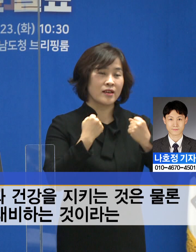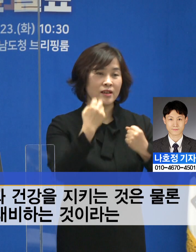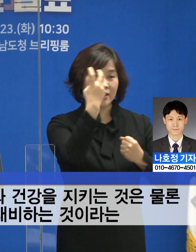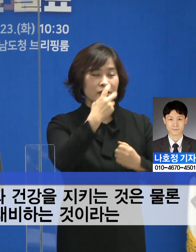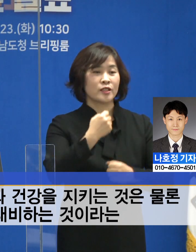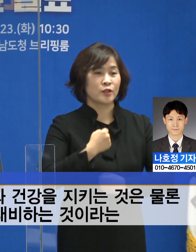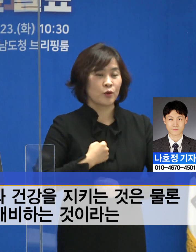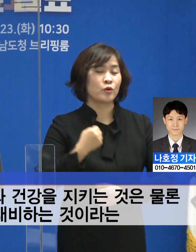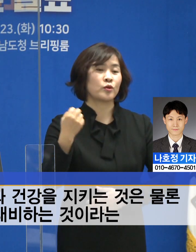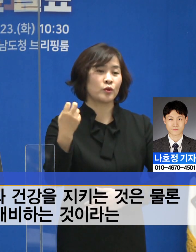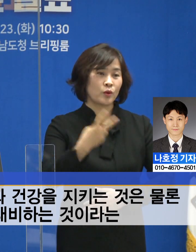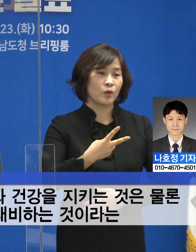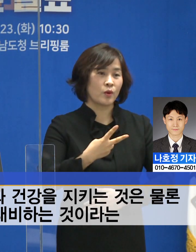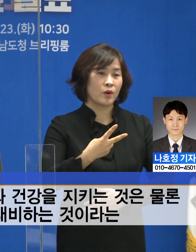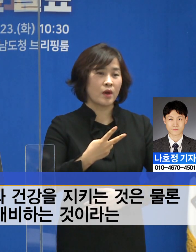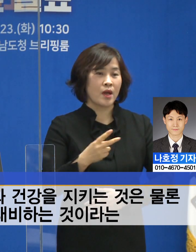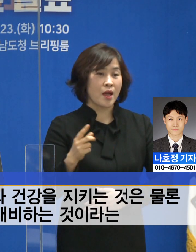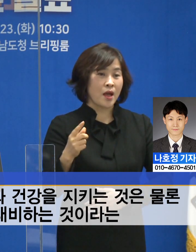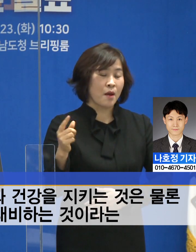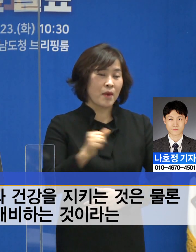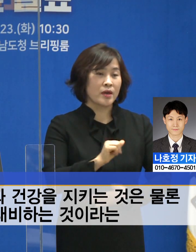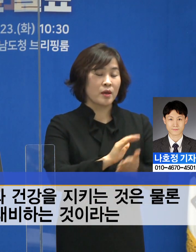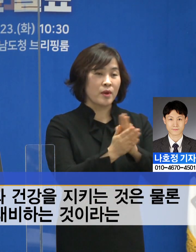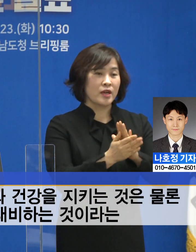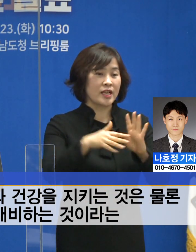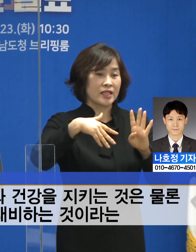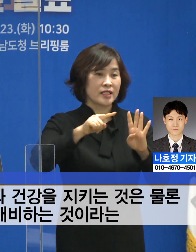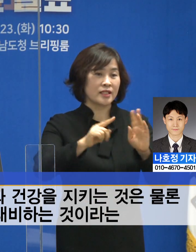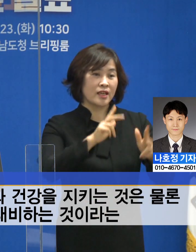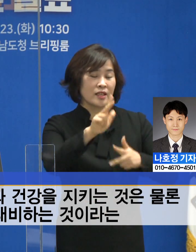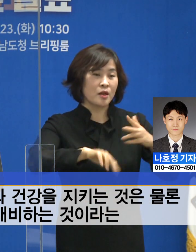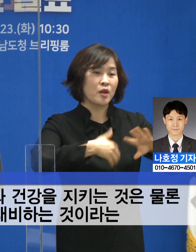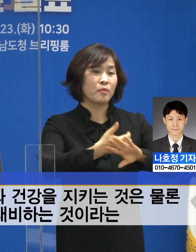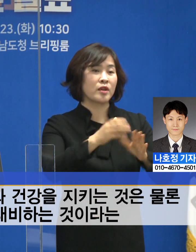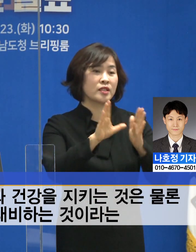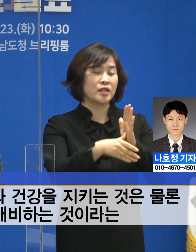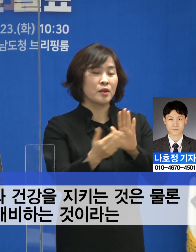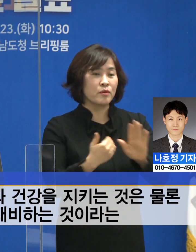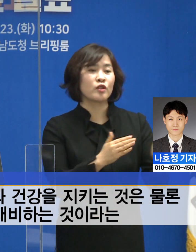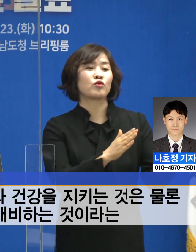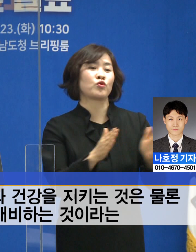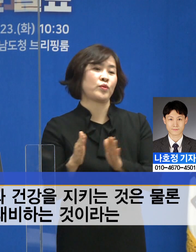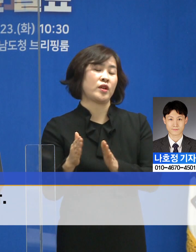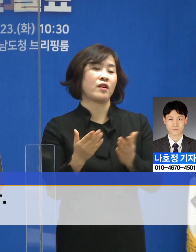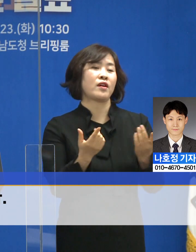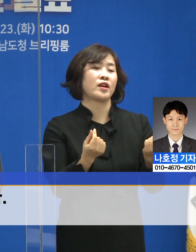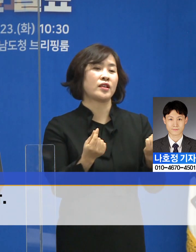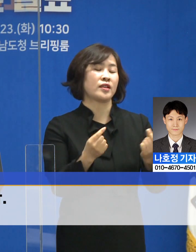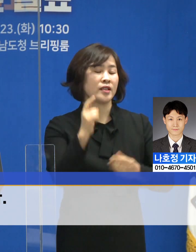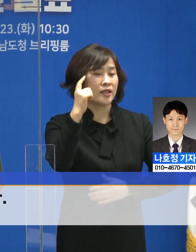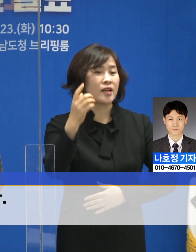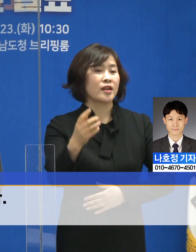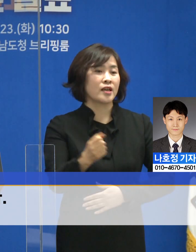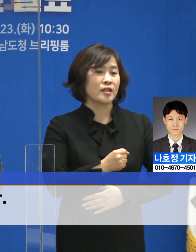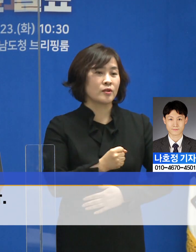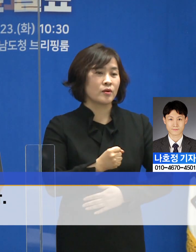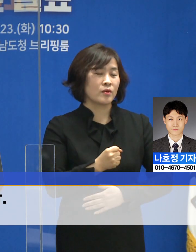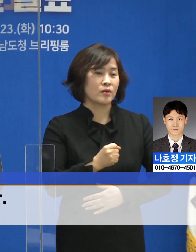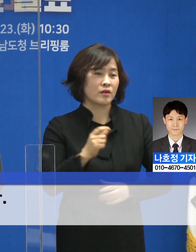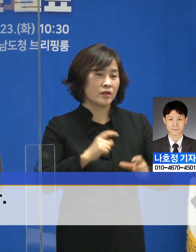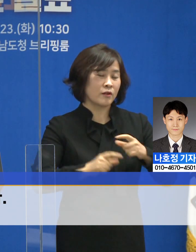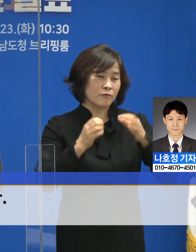지키는 것은 물론 빨라지는 4 차 산업혁명 시대를 대비하는 것이 라는 일념으로 심혈을